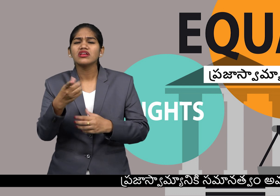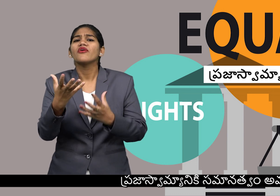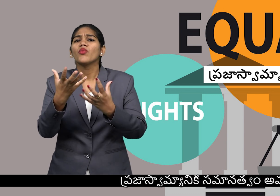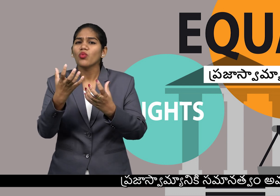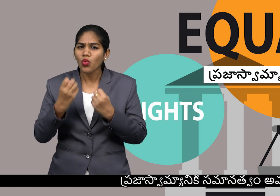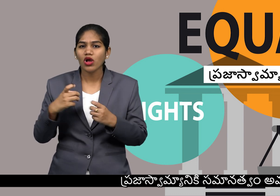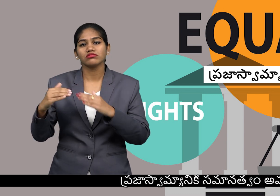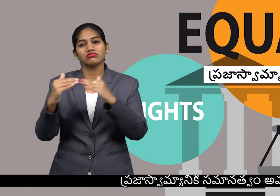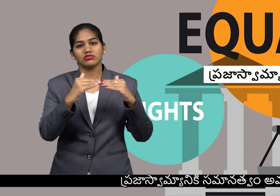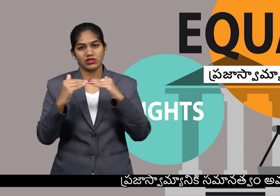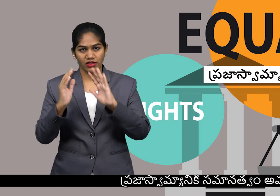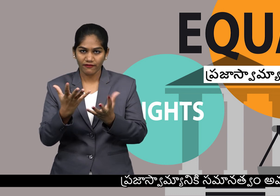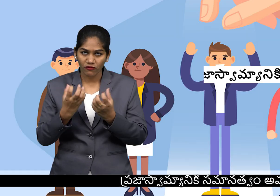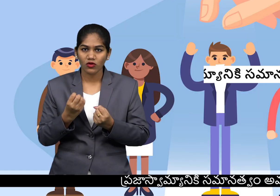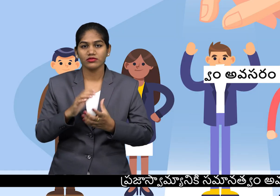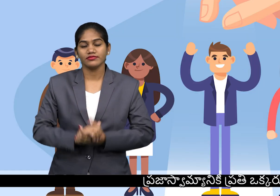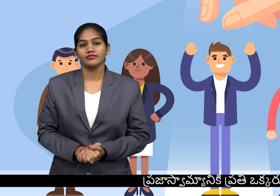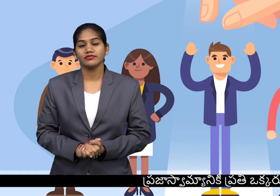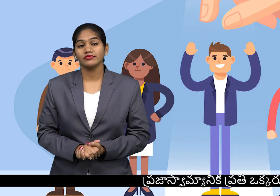అవసరం.